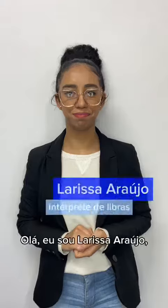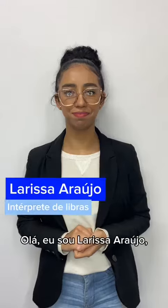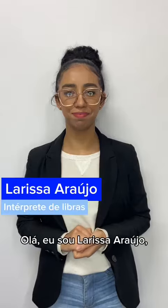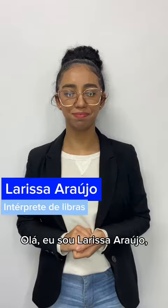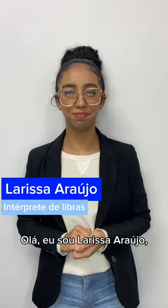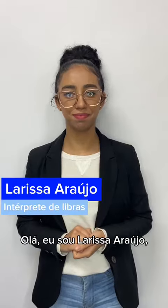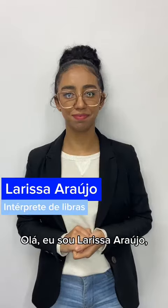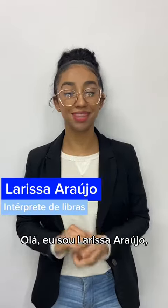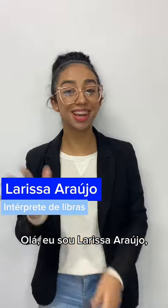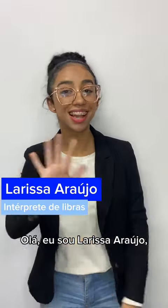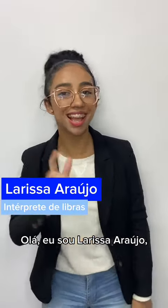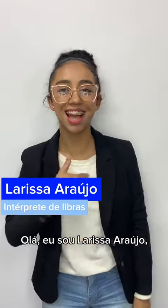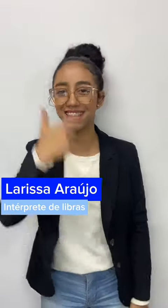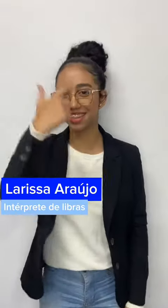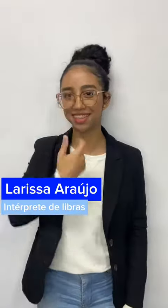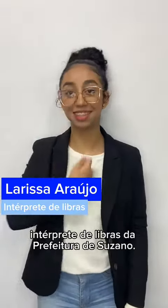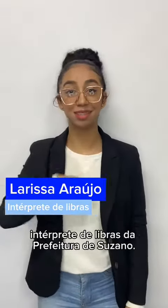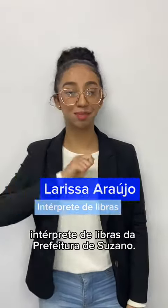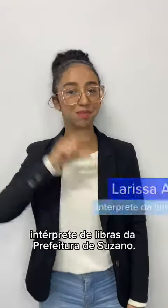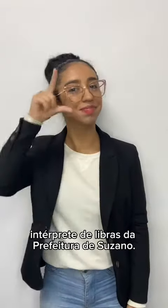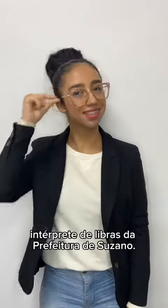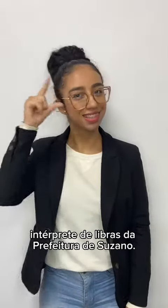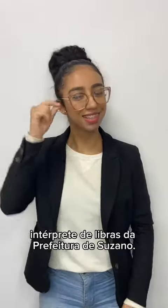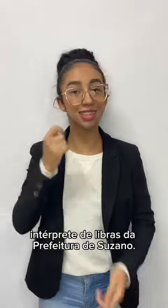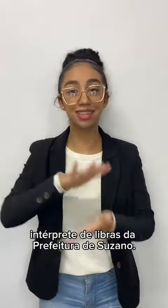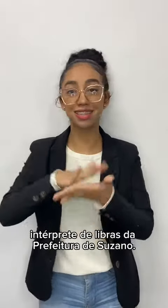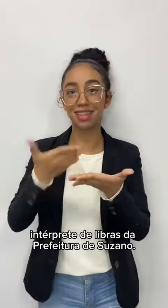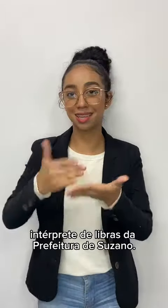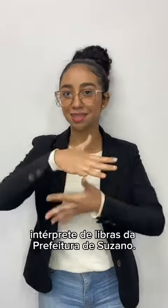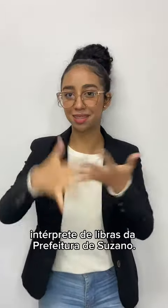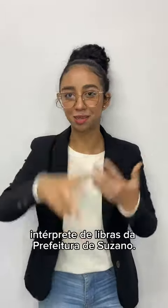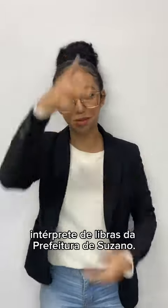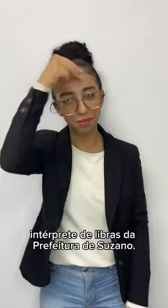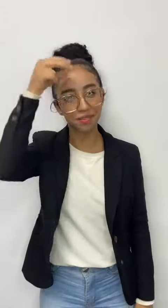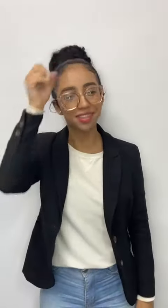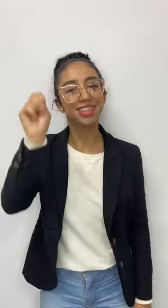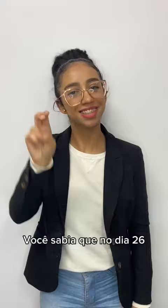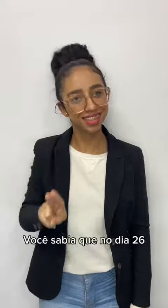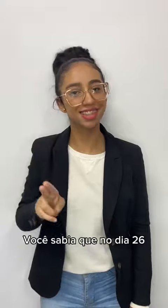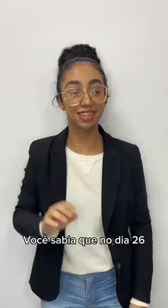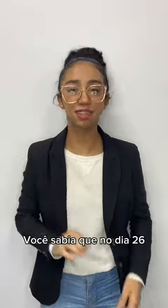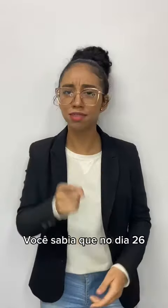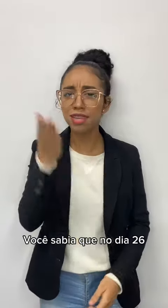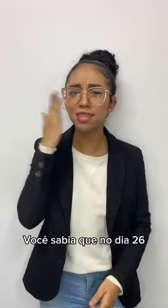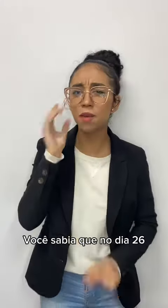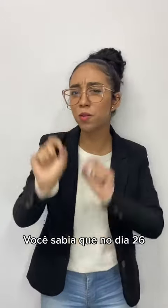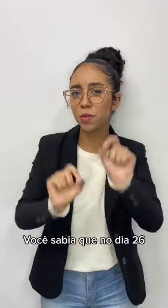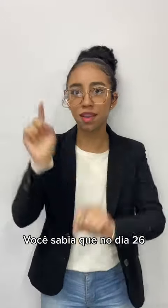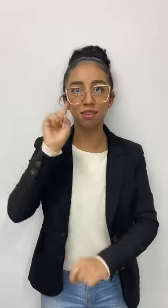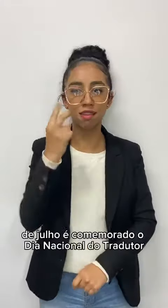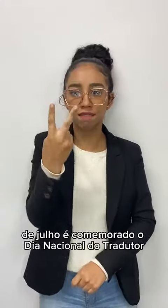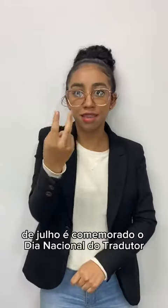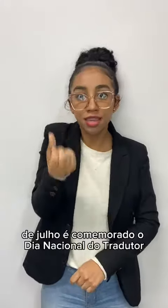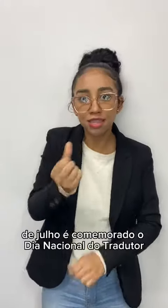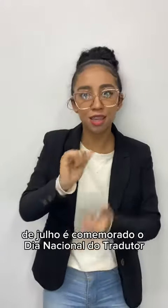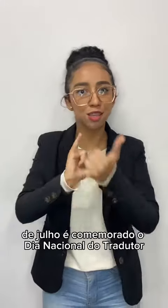Olá, sou Larissa Araújo, intérprete de Libras da Prefeitura de Suzano. Você sabia que no dia 26 de julho é